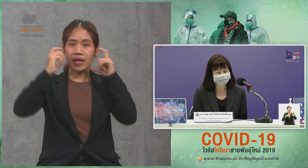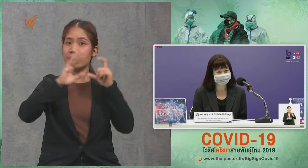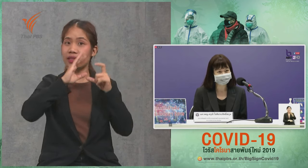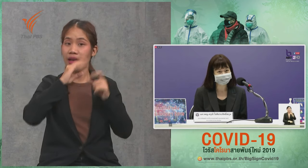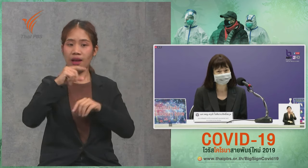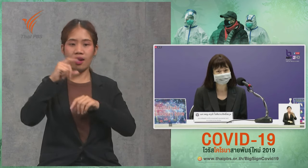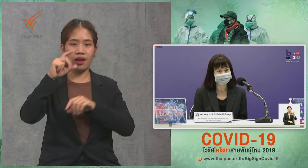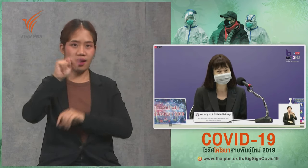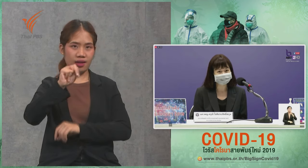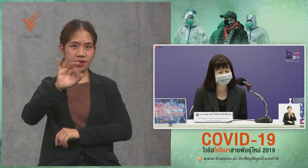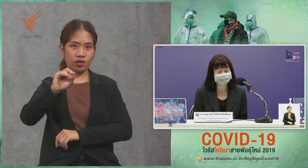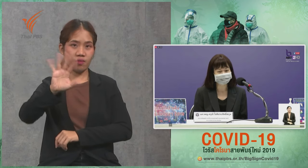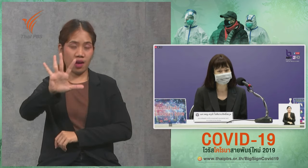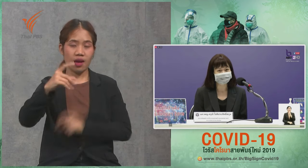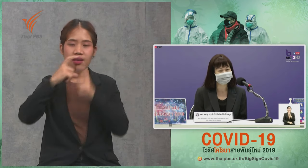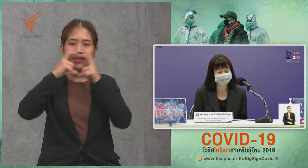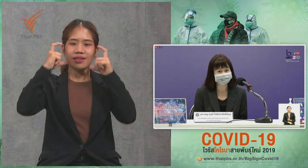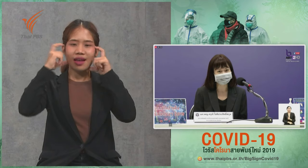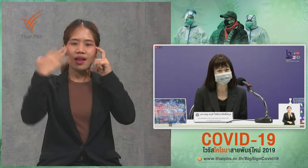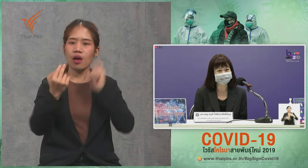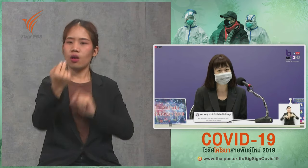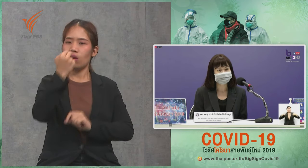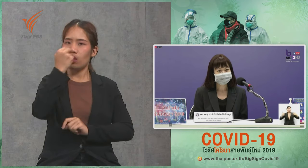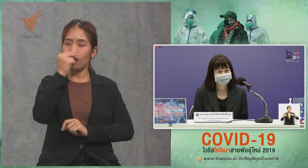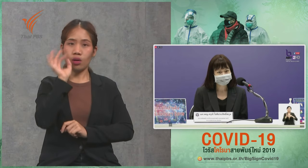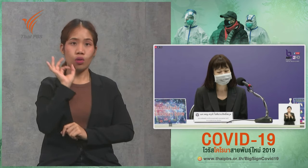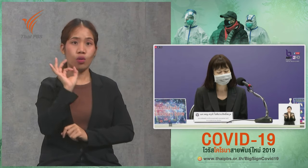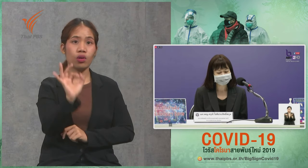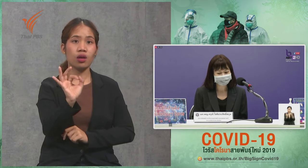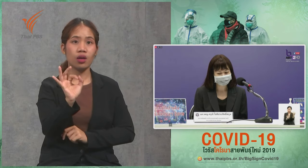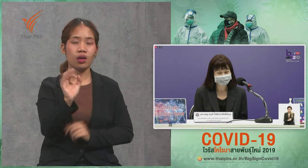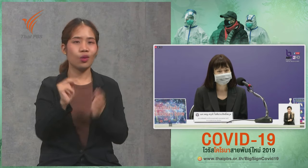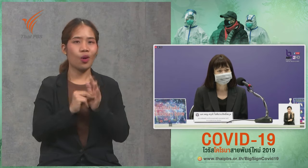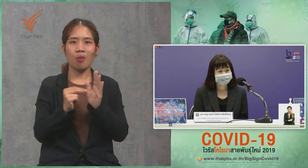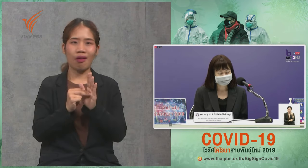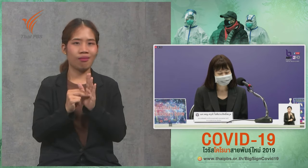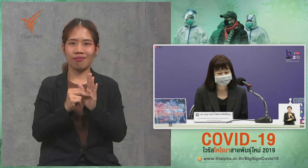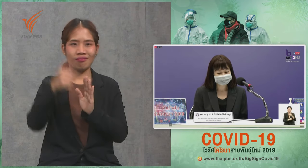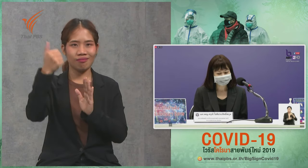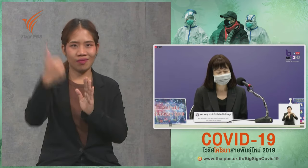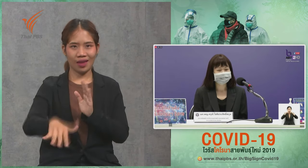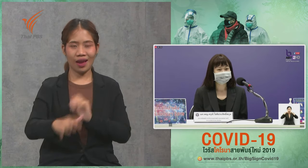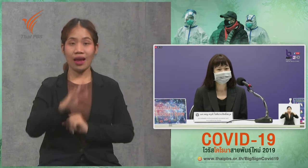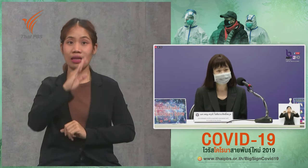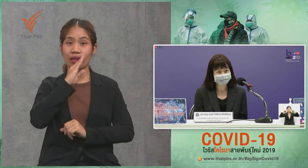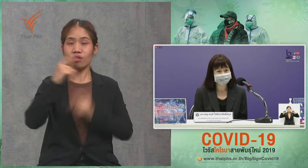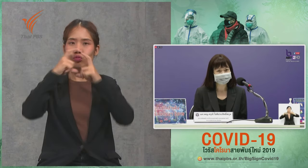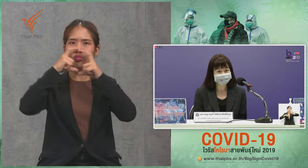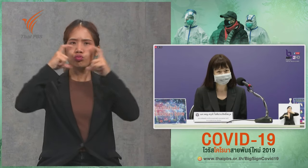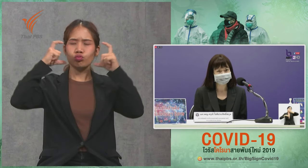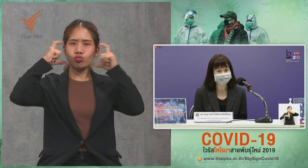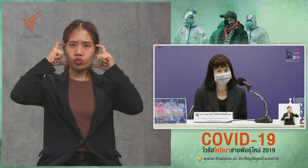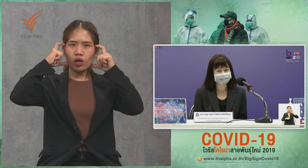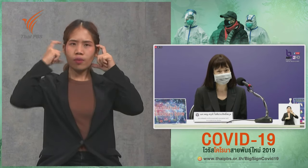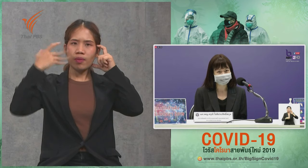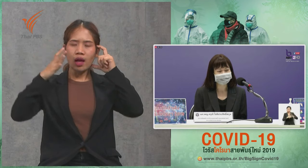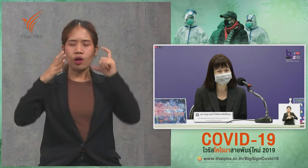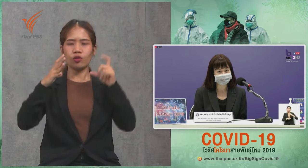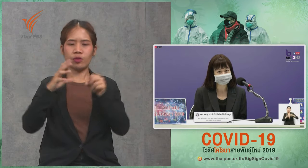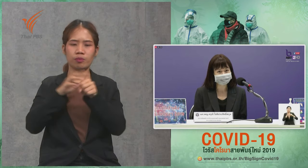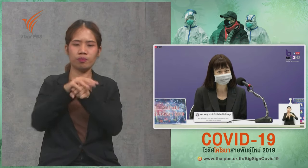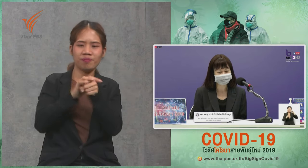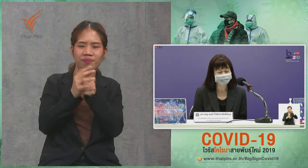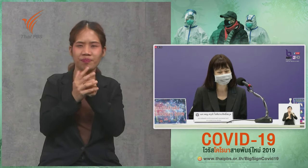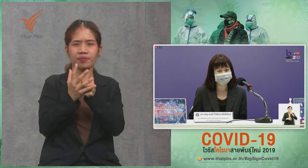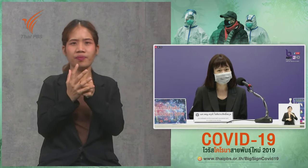ปแล้วหายใจได้สะดวกแปลว่าที่ใส่อยู่ไม่มีประสิทธิภาพถ้ามันใส่ไปแล้วขาดความแน่นกระชับเนี่ยประสิทธิภ